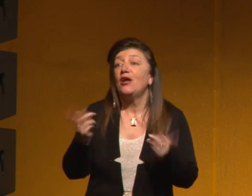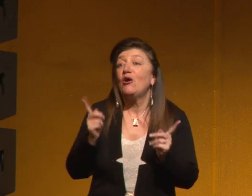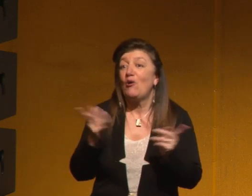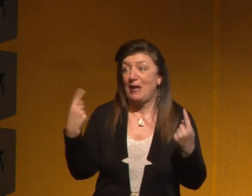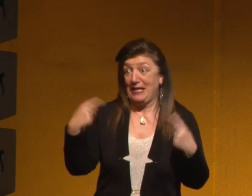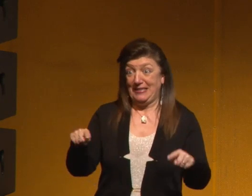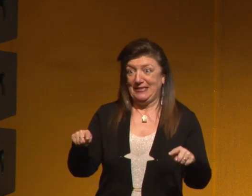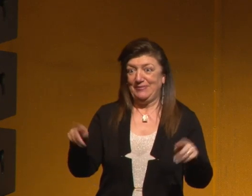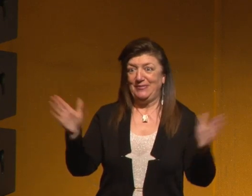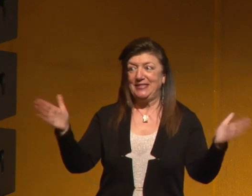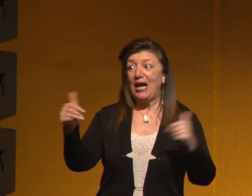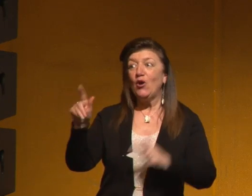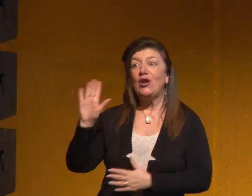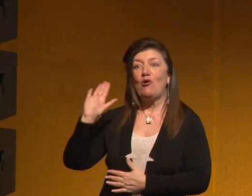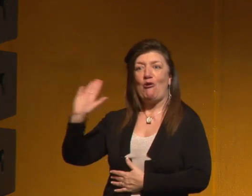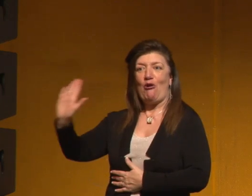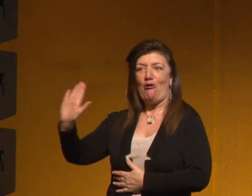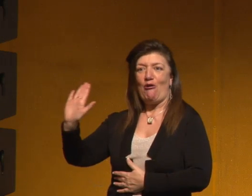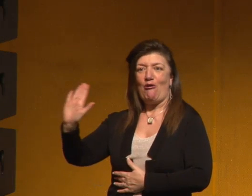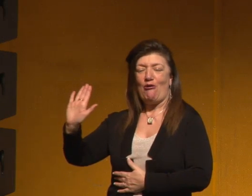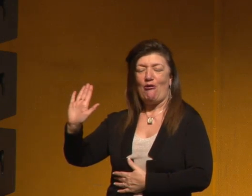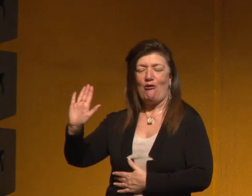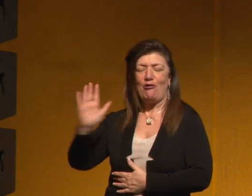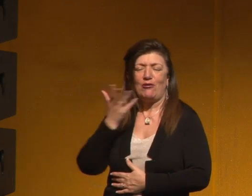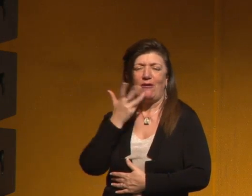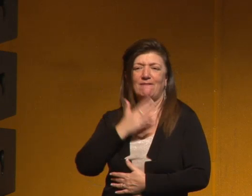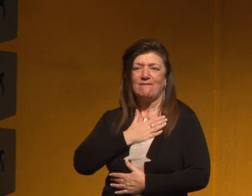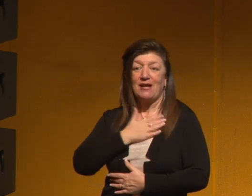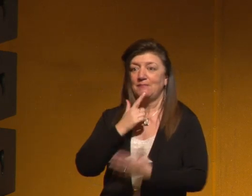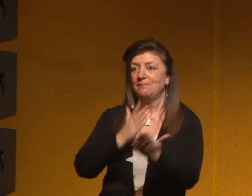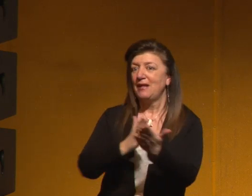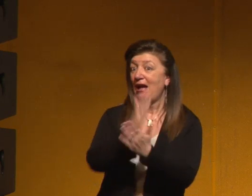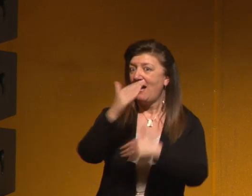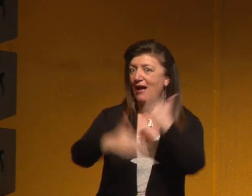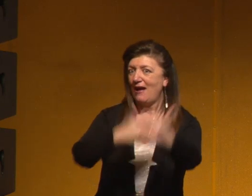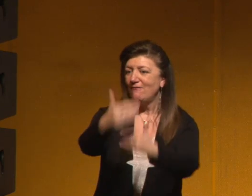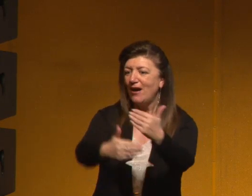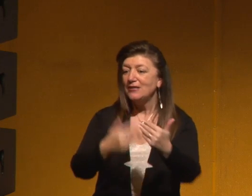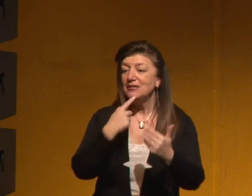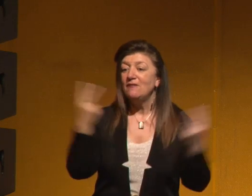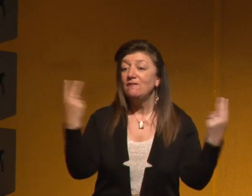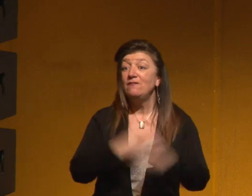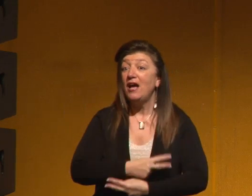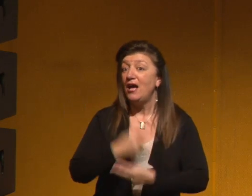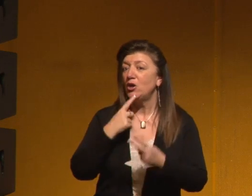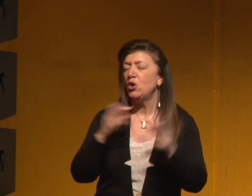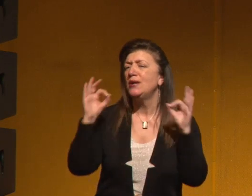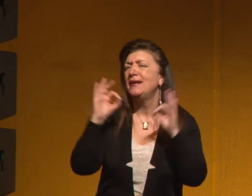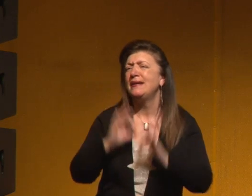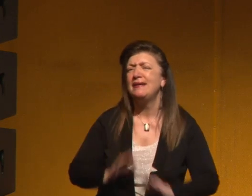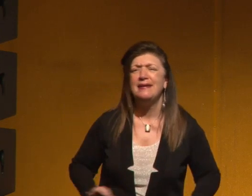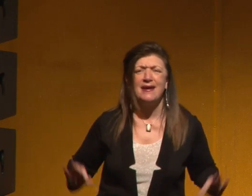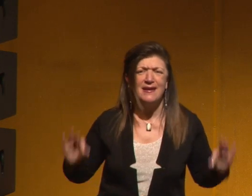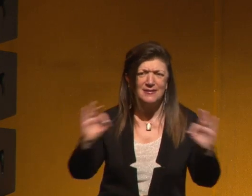perché il loro salone continuasse ad andare avanti e che nessuna nessuna formula